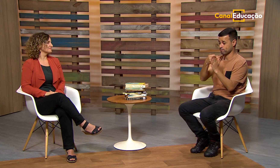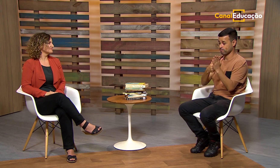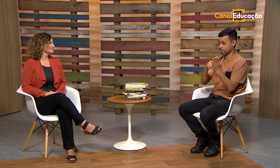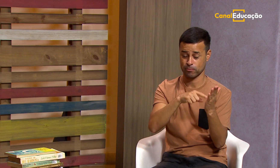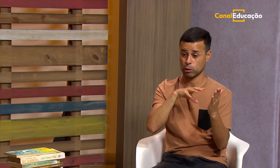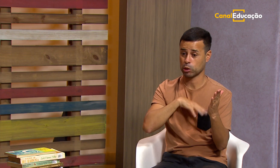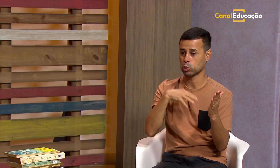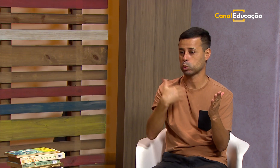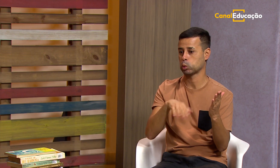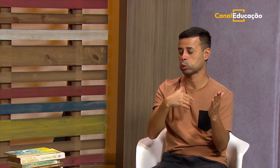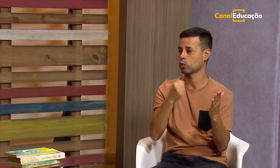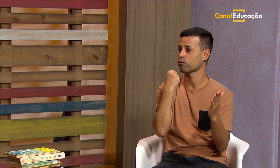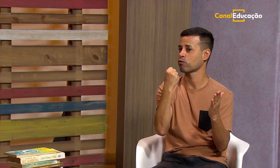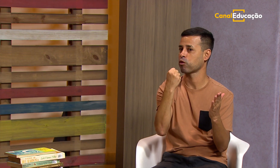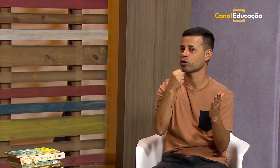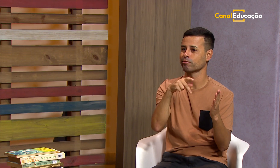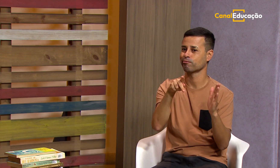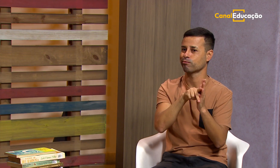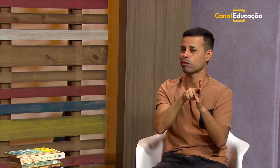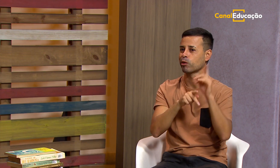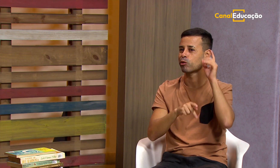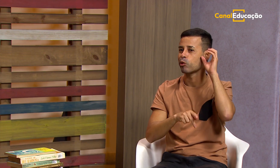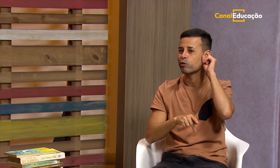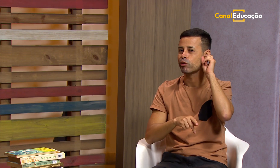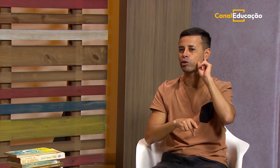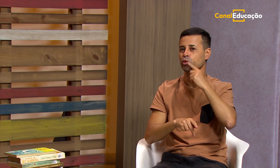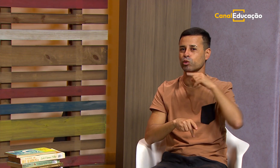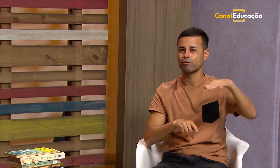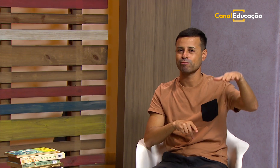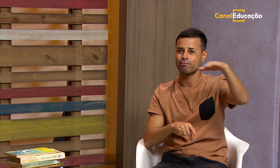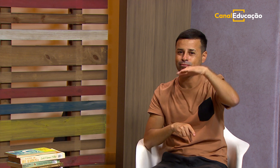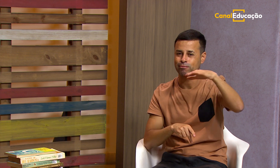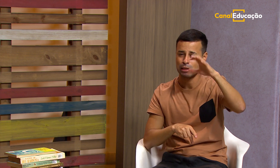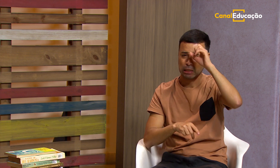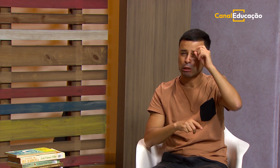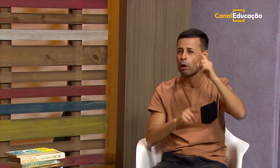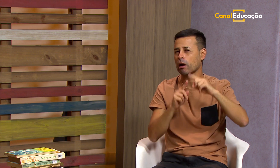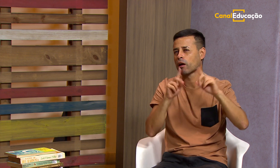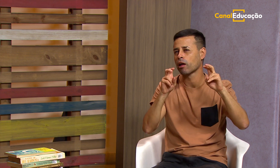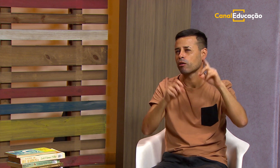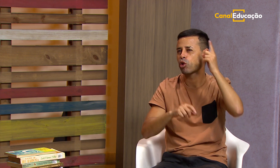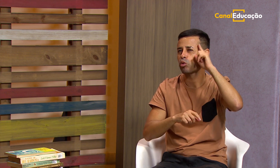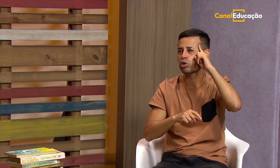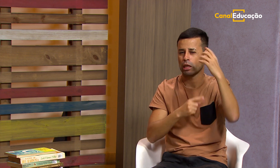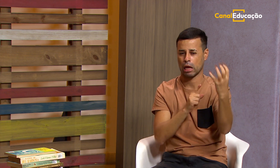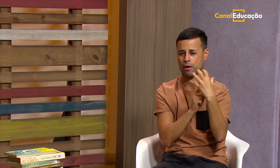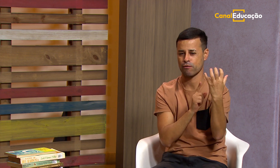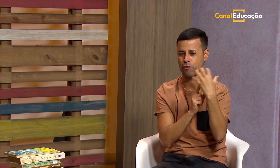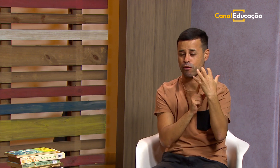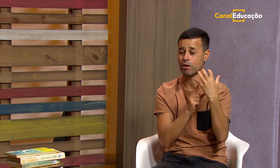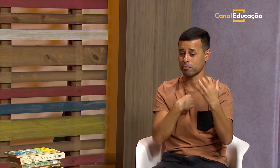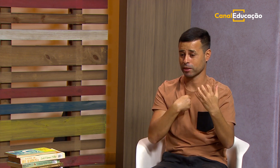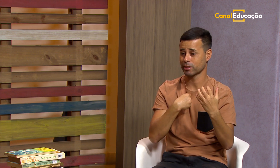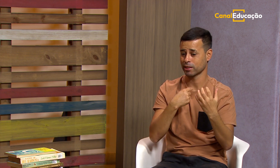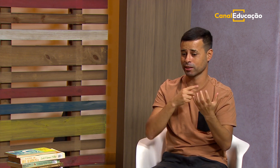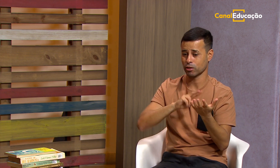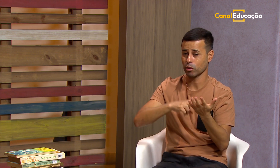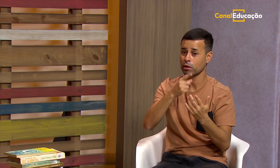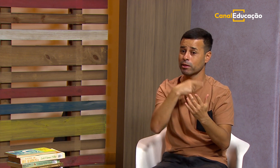sempre aprendendo e me aperfeiçoando no quesito de leitura e interpretação, pois os textos têm a estrutura de